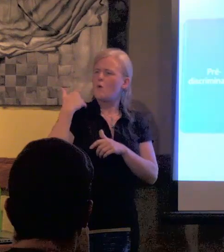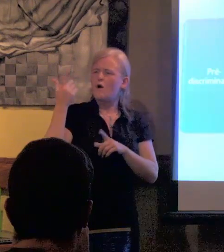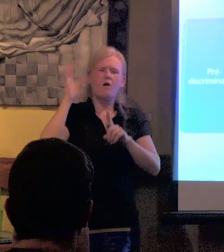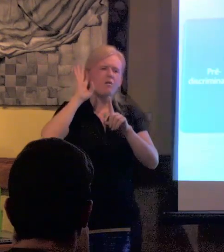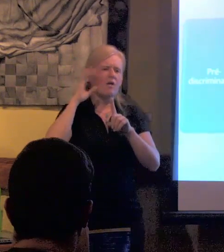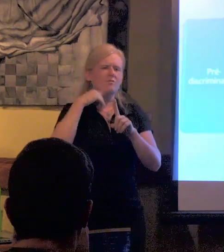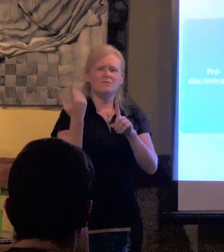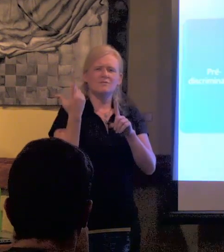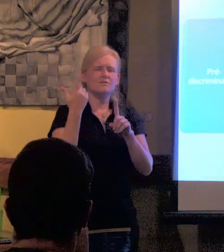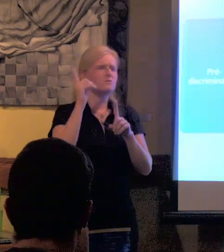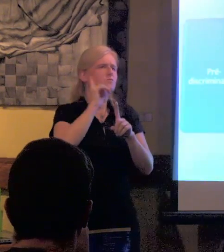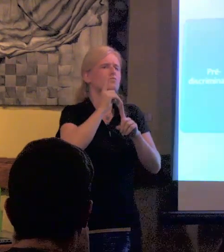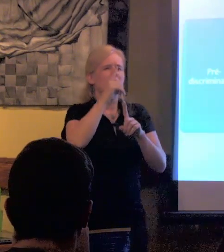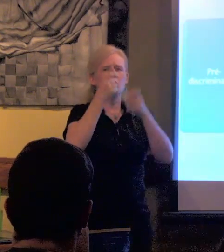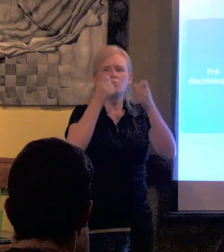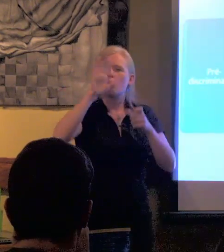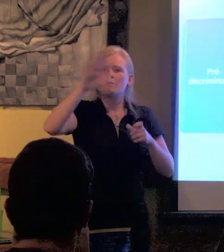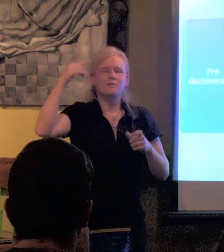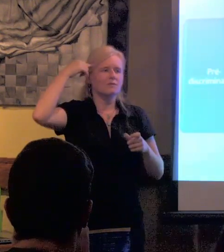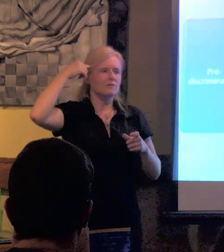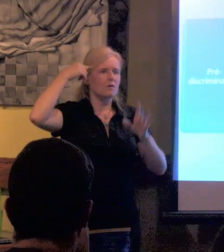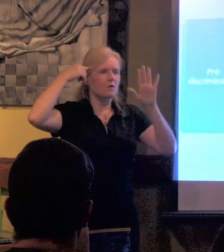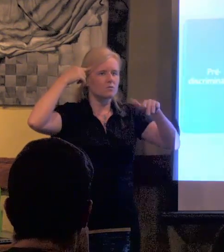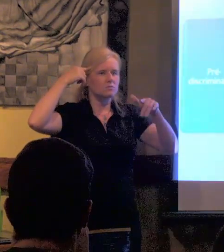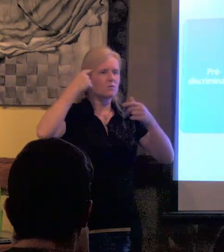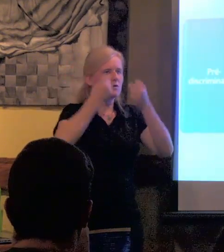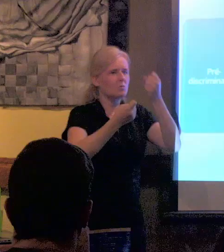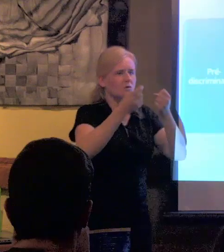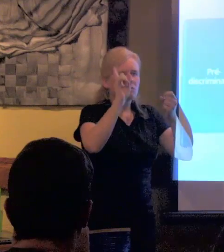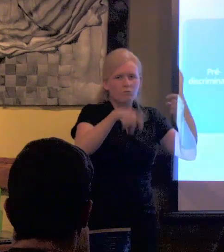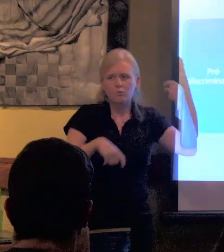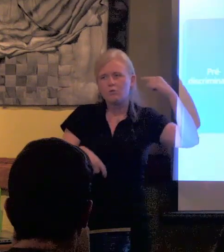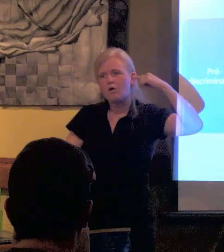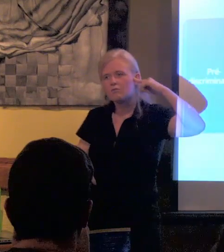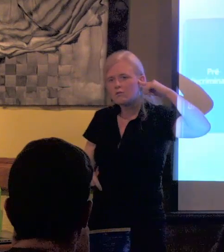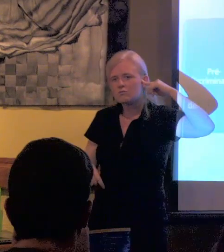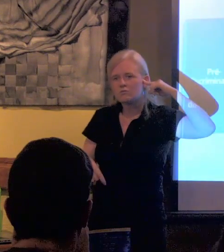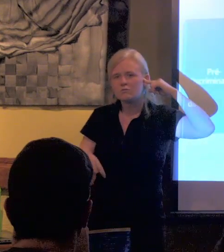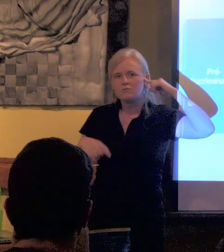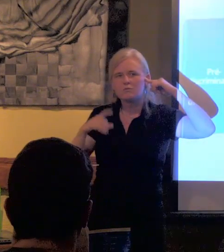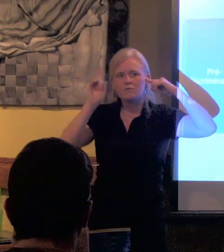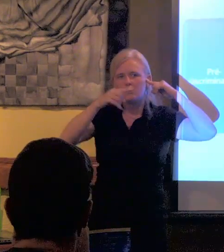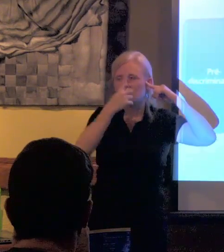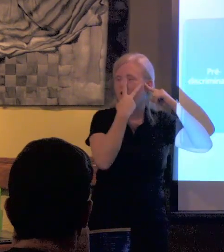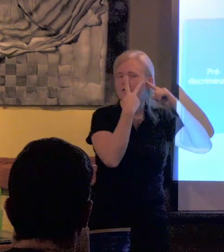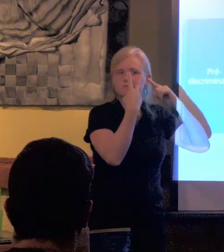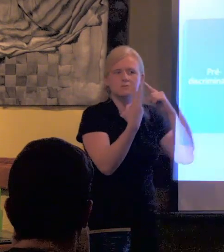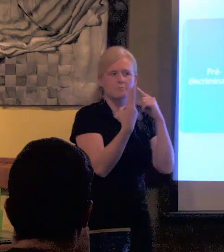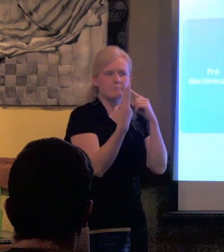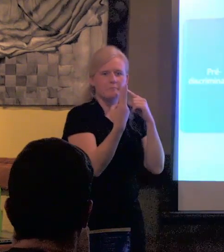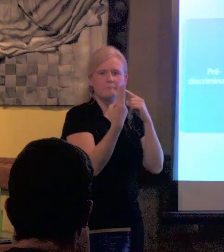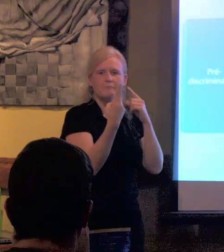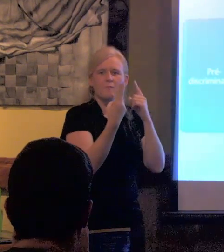On vous a donné tantôt l'exemple de « Ah, ben, en tant que personne sourde, je suis surpris que tu sois capable de conduire. » On a toujours cette idée que pour conduire,